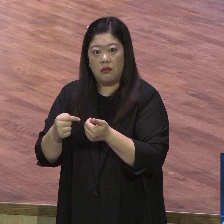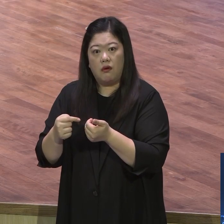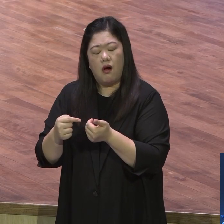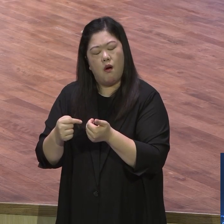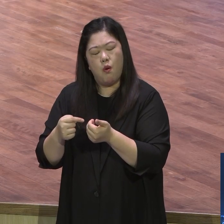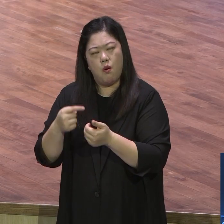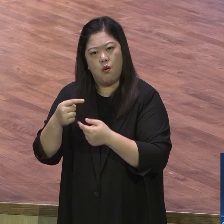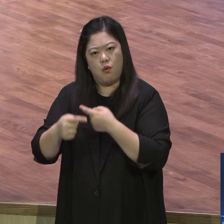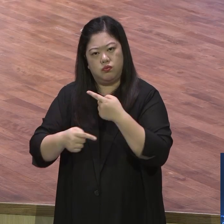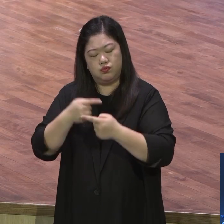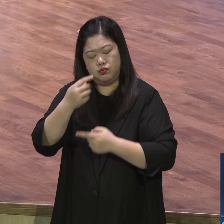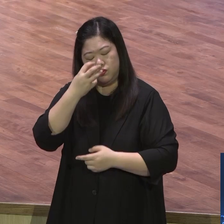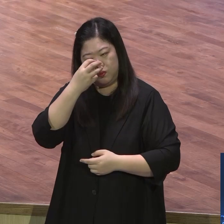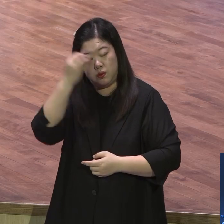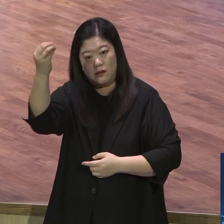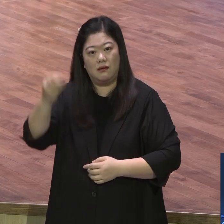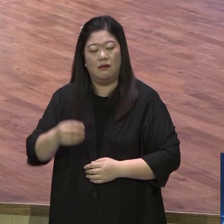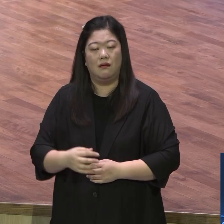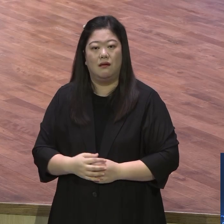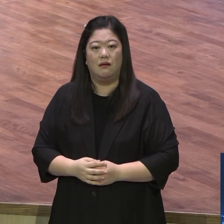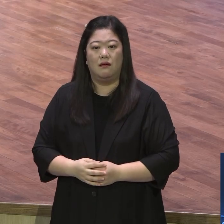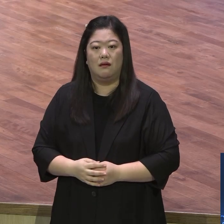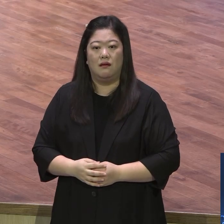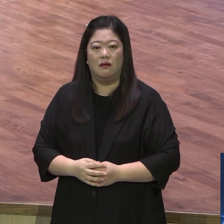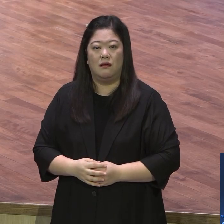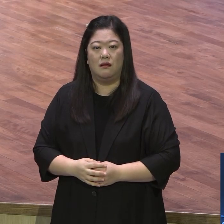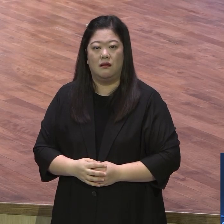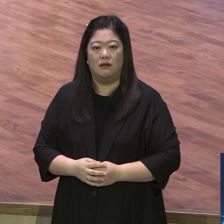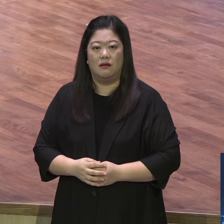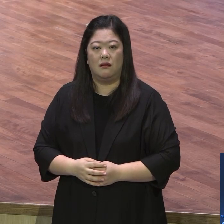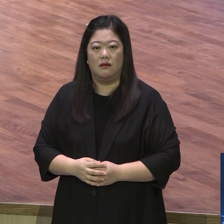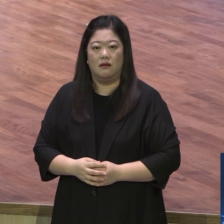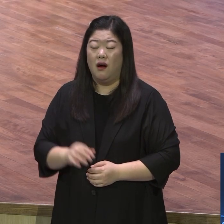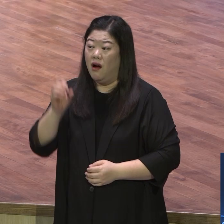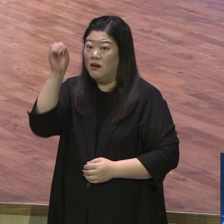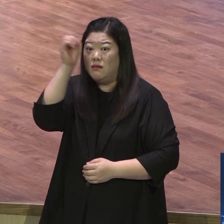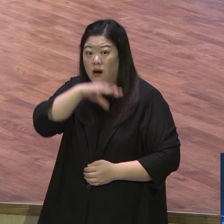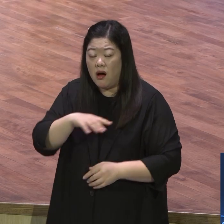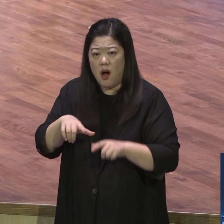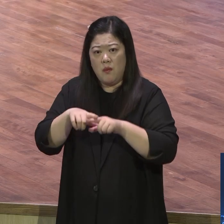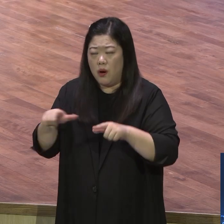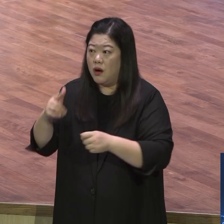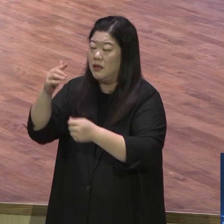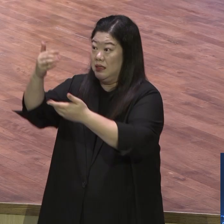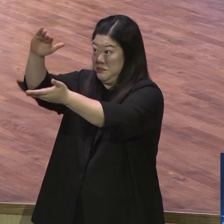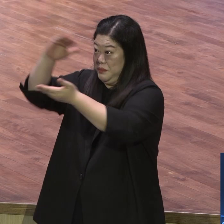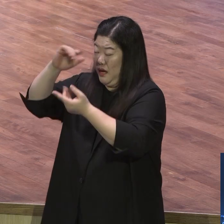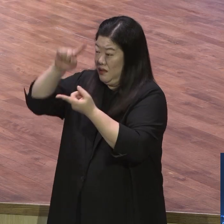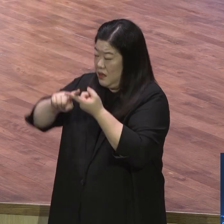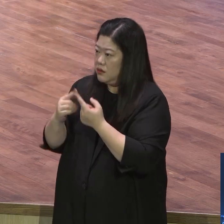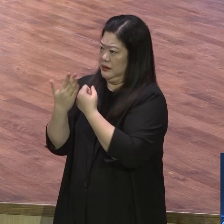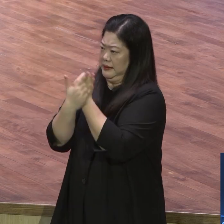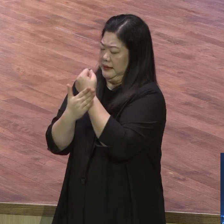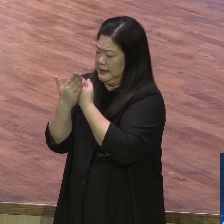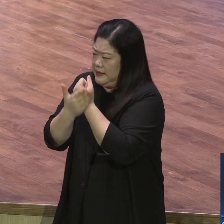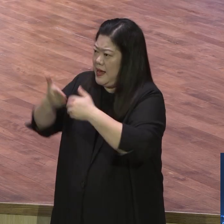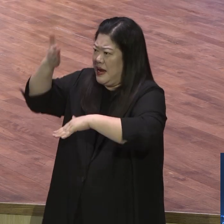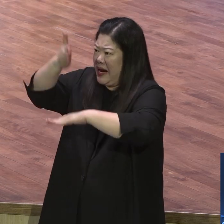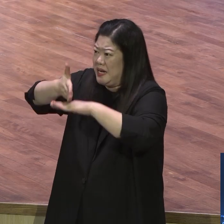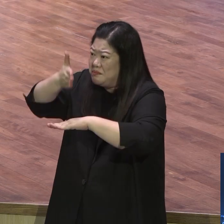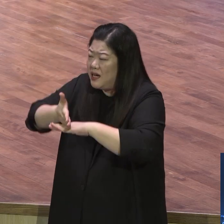아닙니다 시험이 된다 시험 들게 뭐가 있어요 어려받고 그냥 기법으로 감사함으로 그렇게 허술하면 되지